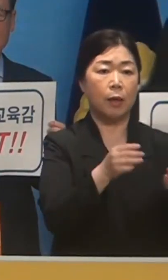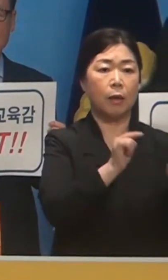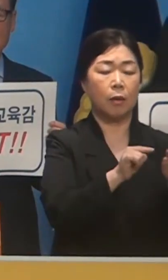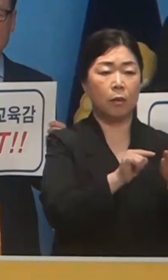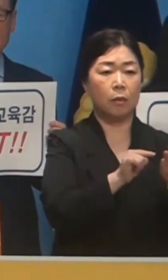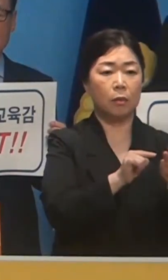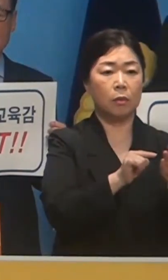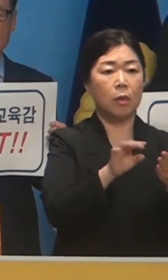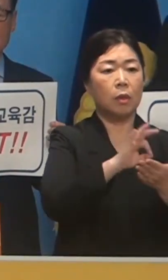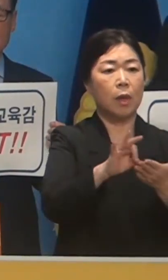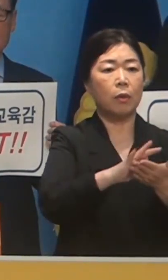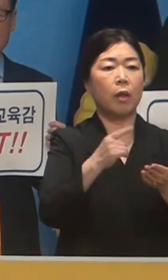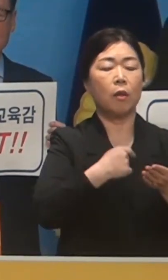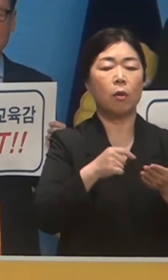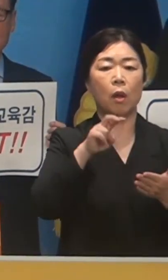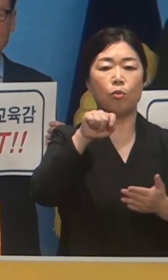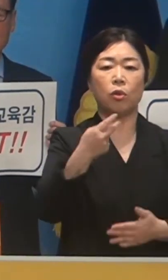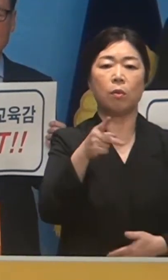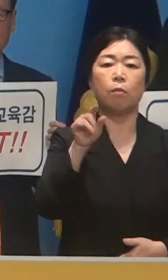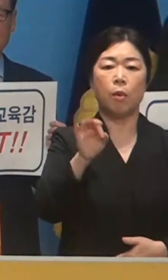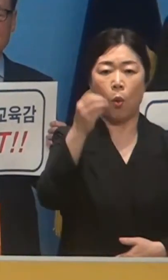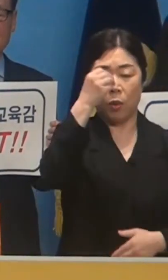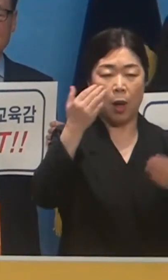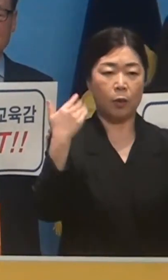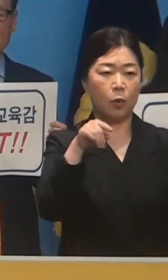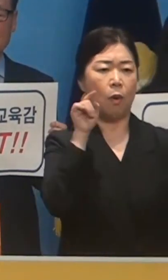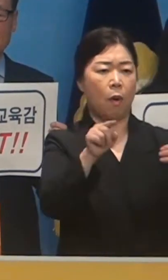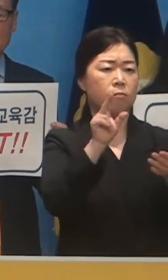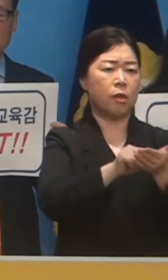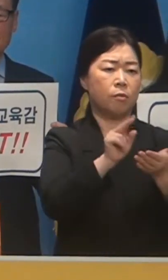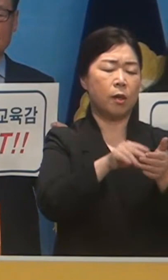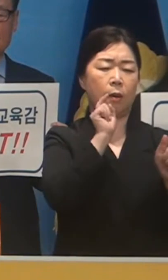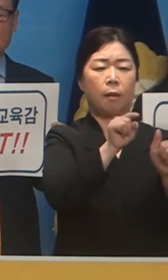교과서를 채택한 문명고등학교를 다시 공격했습니다.